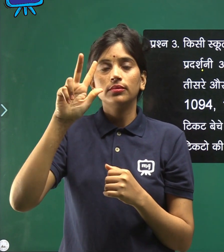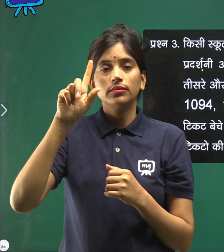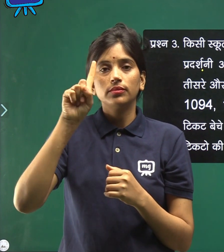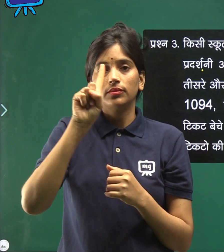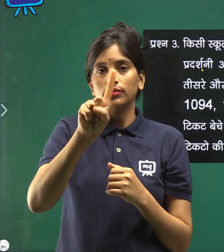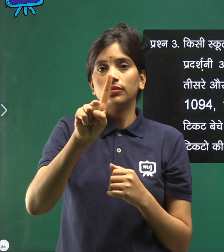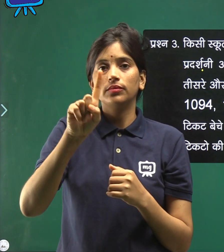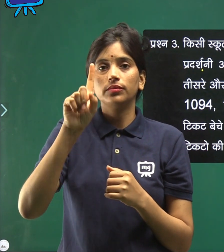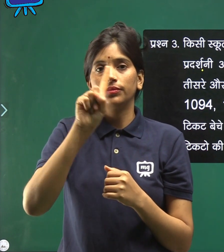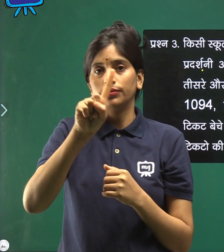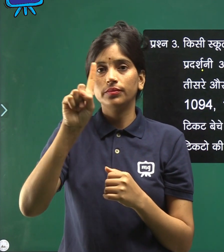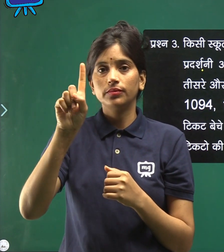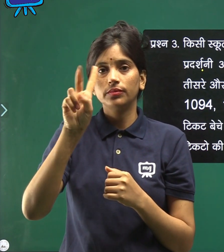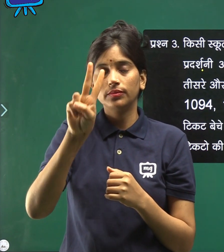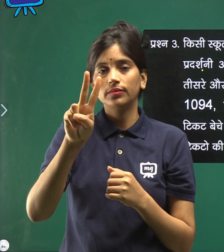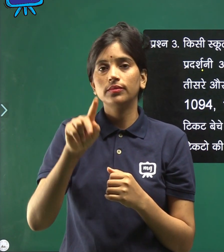1,812,